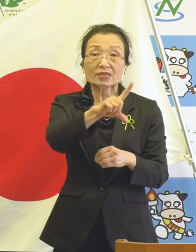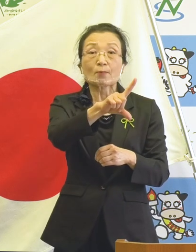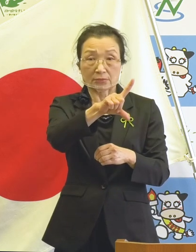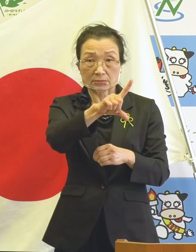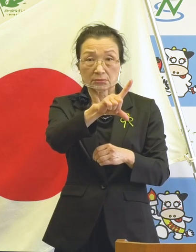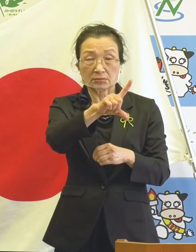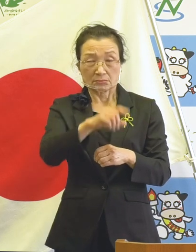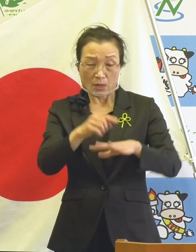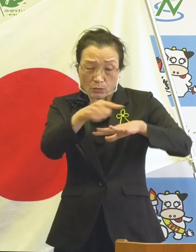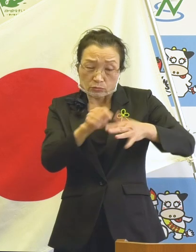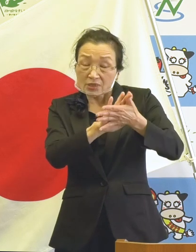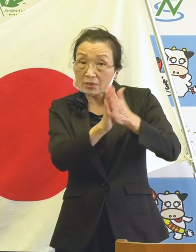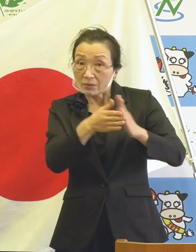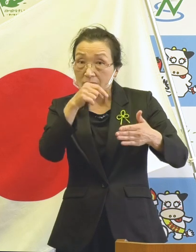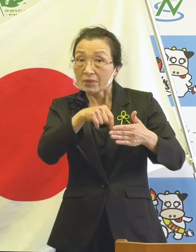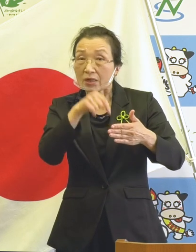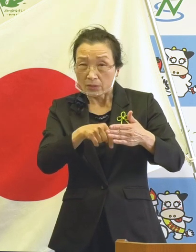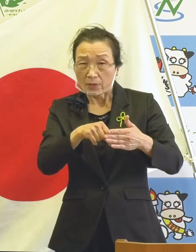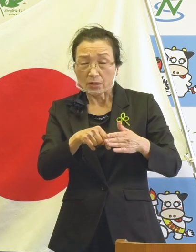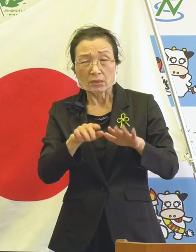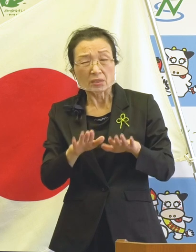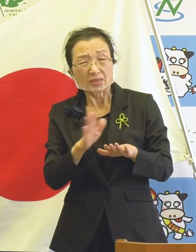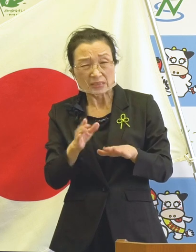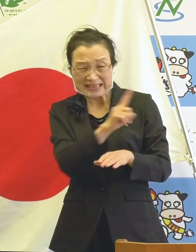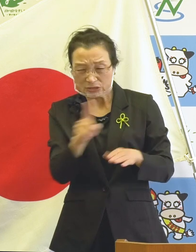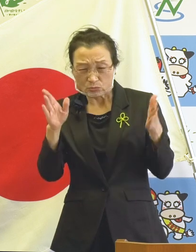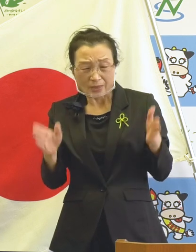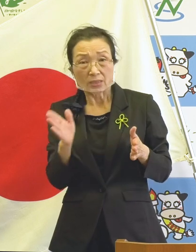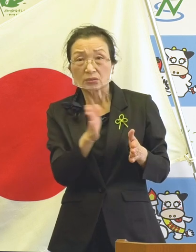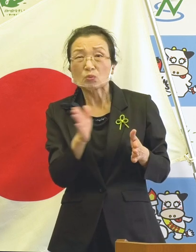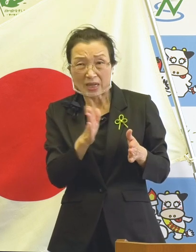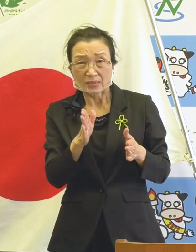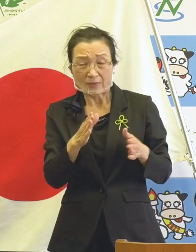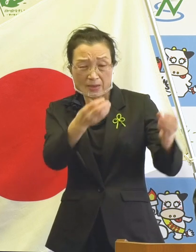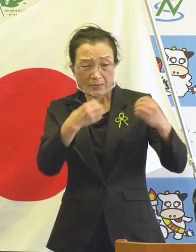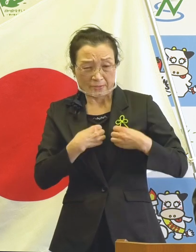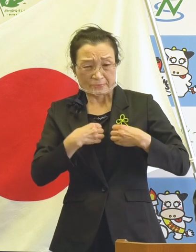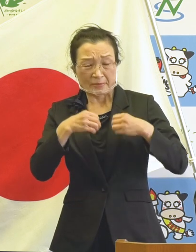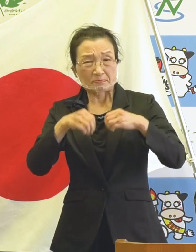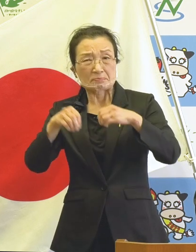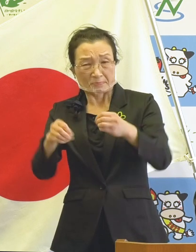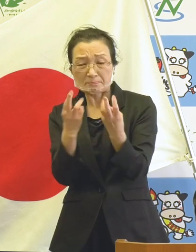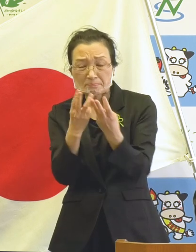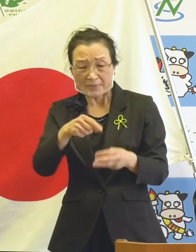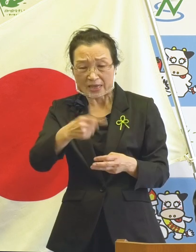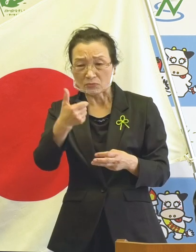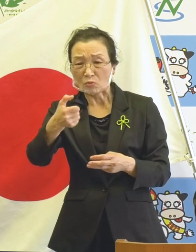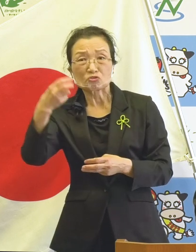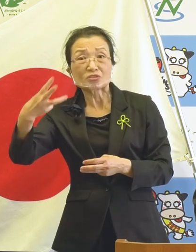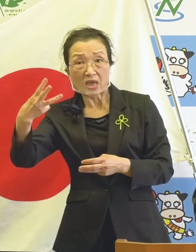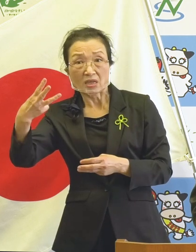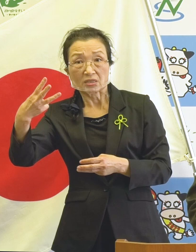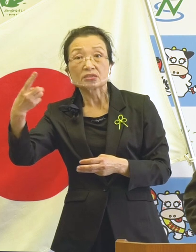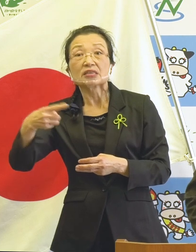。栃木県内でもここ1週間ほどの感染者は153人、そ